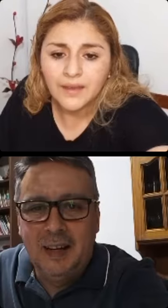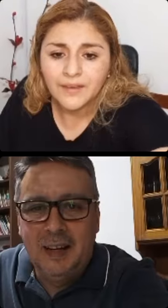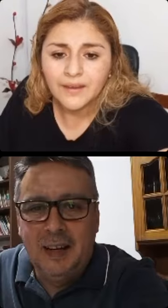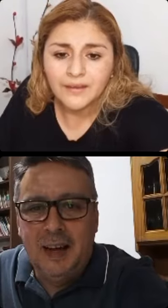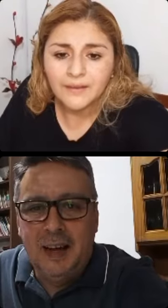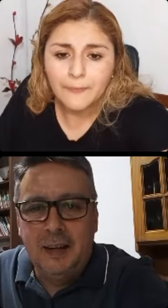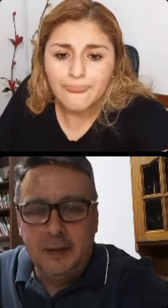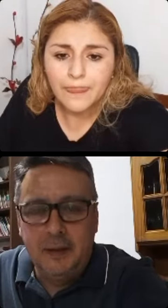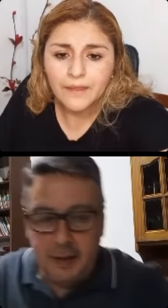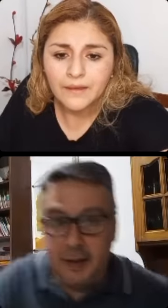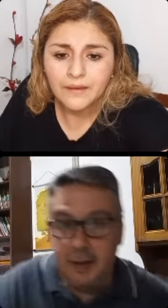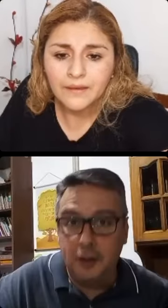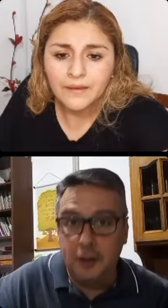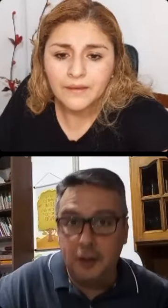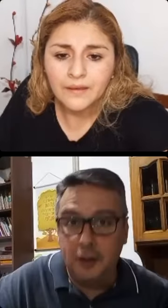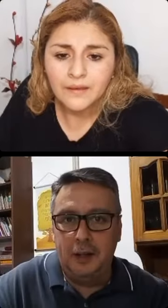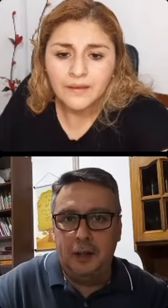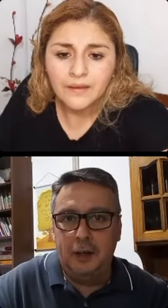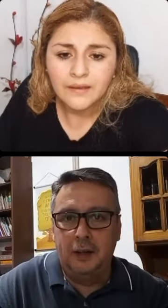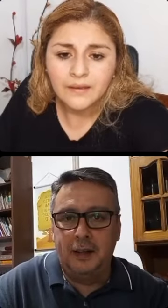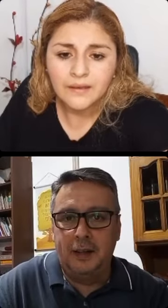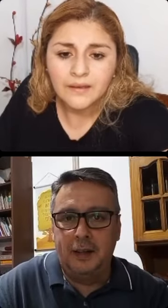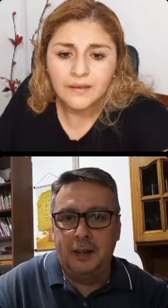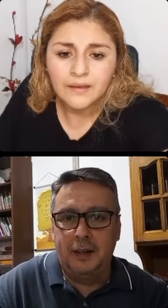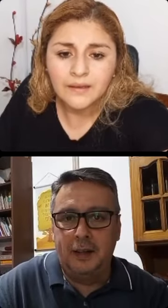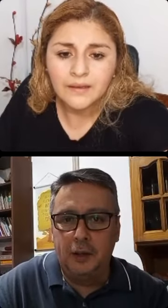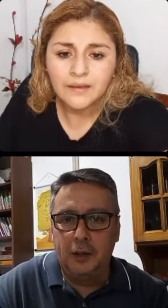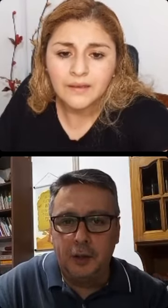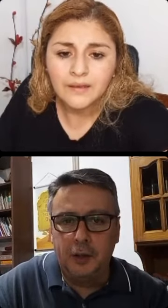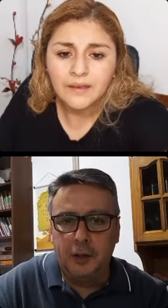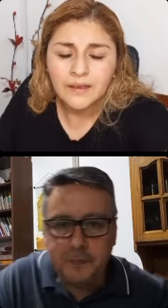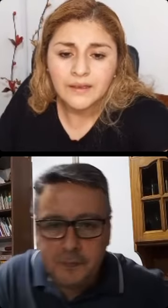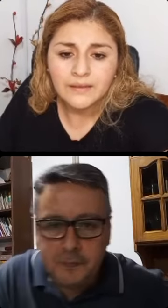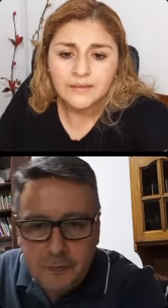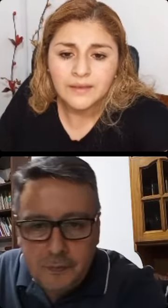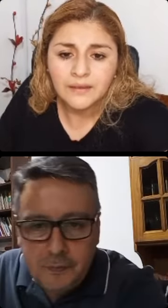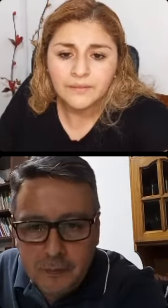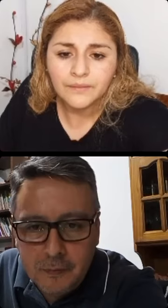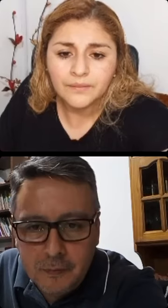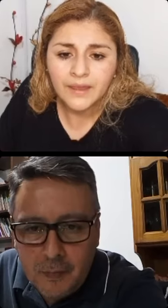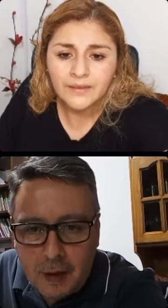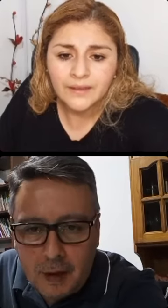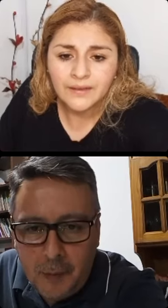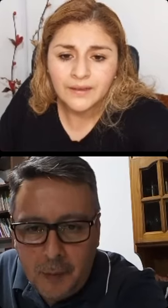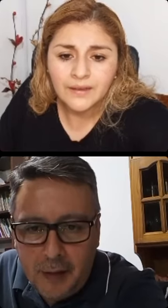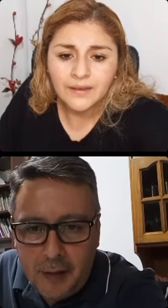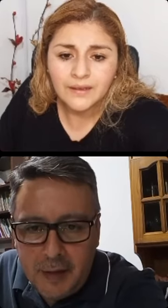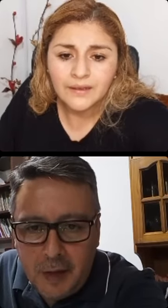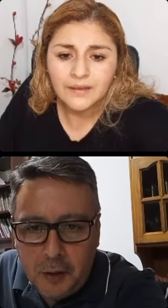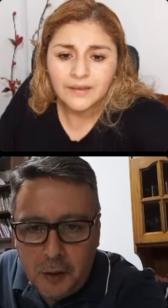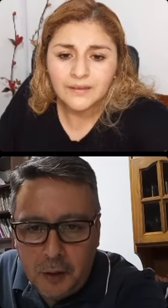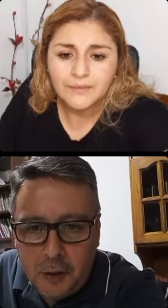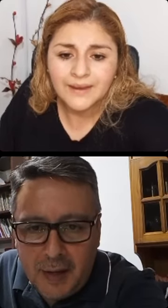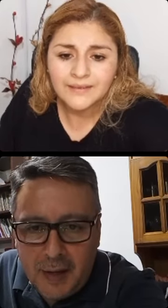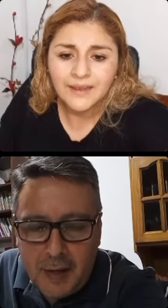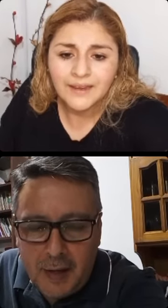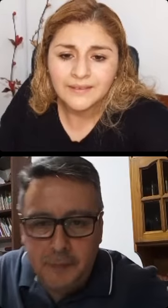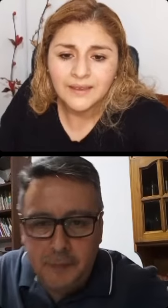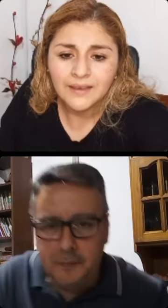a ver ¿se entiende lo que lo que estaba diciendo? sí ah mira ahí dice algo